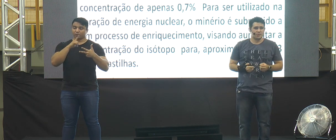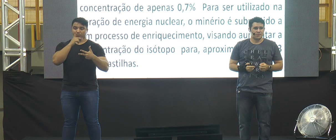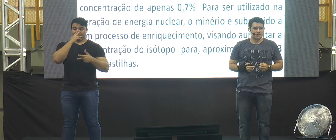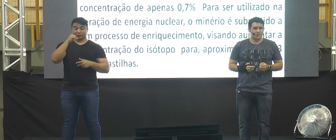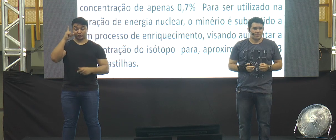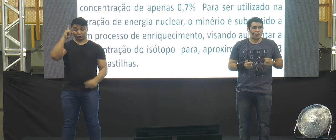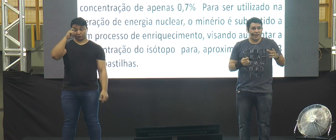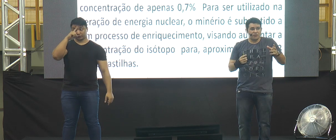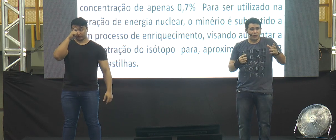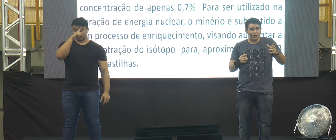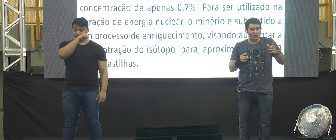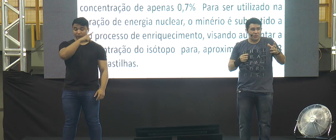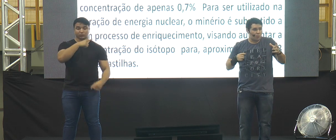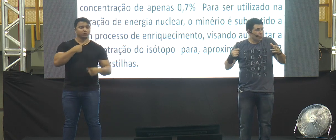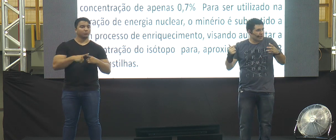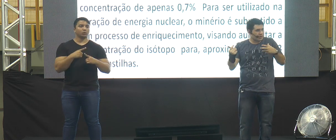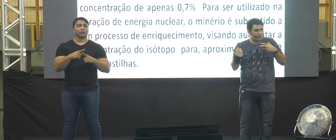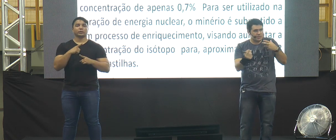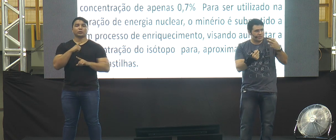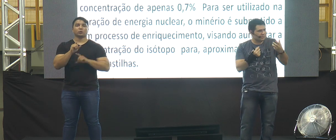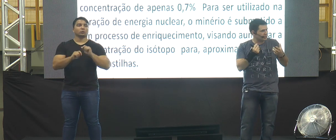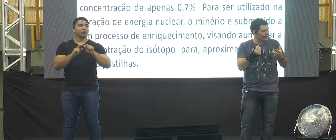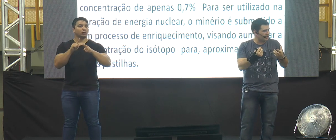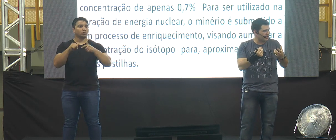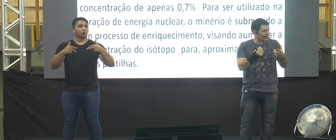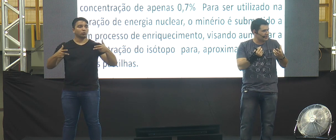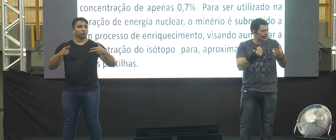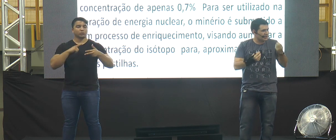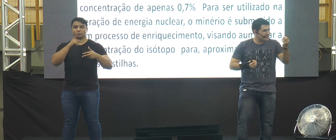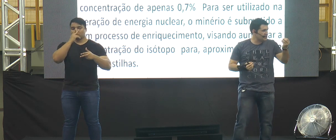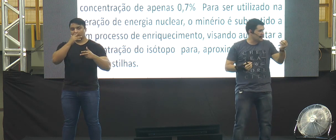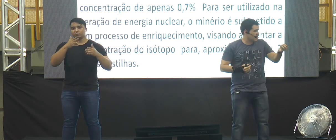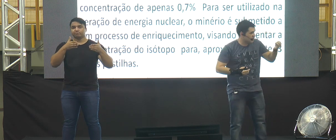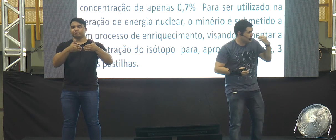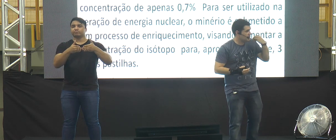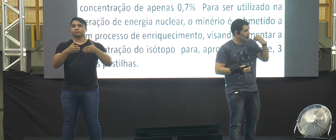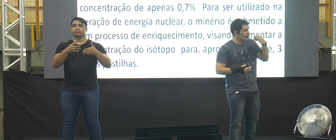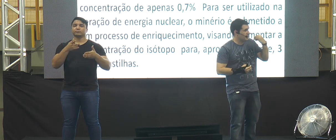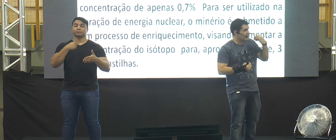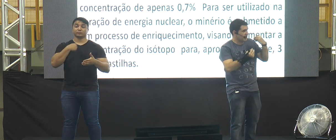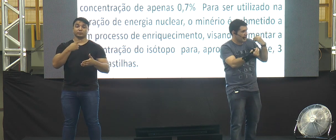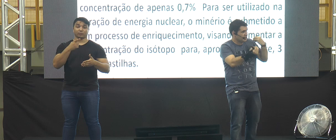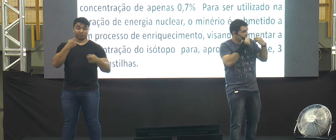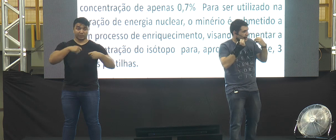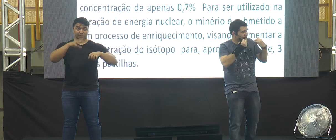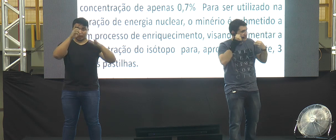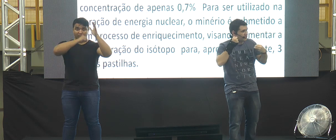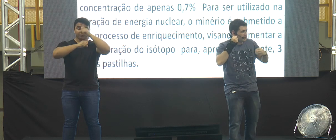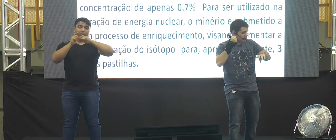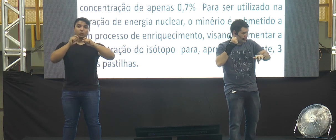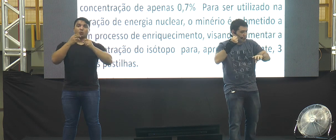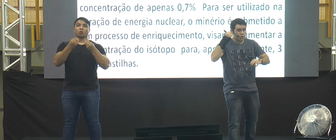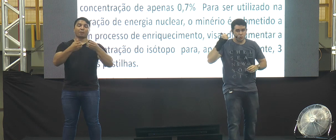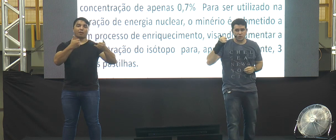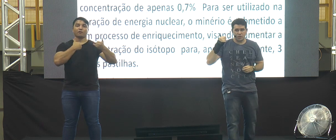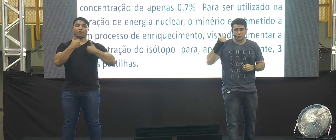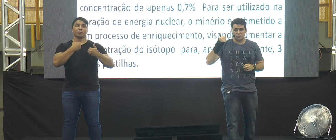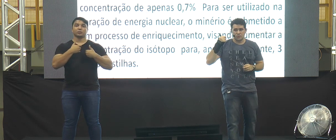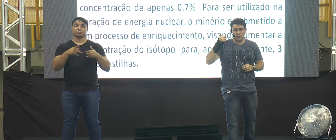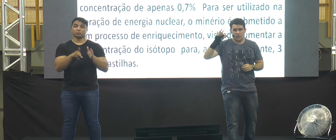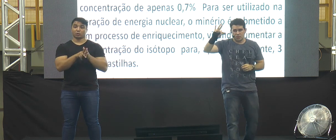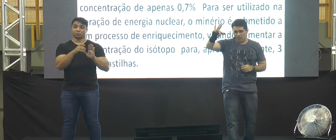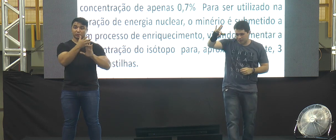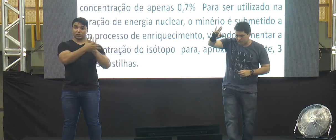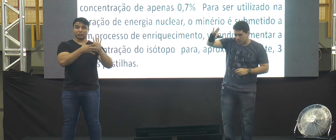difícil, porque ela envolve muita coisa simultaneamente. E assim, a gente tem que aprender a extrair as informações do